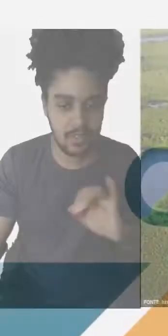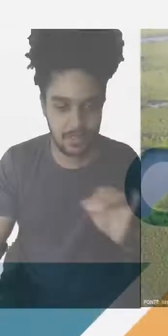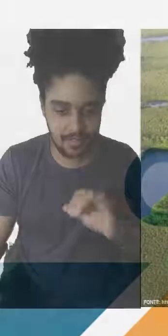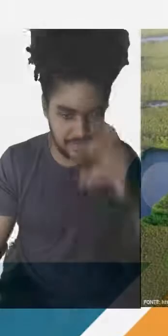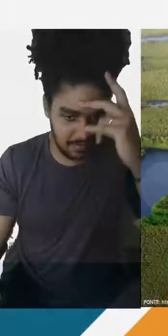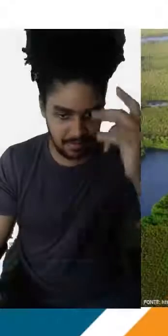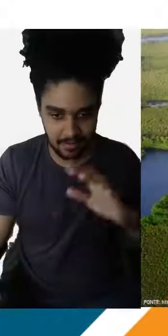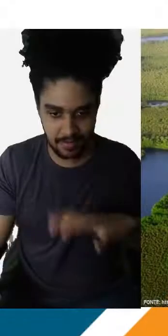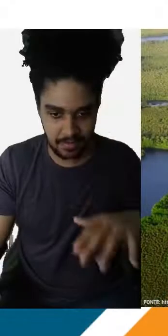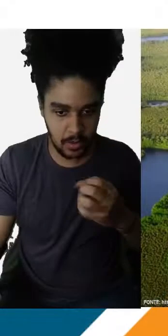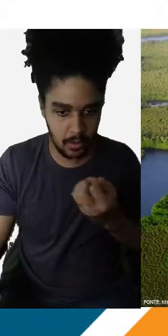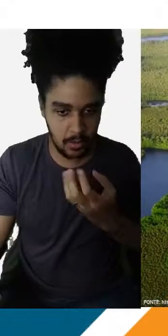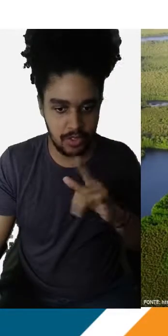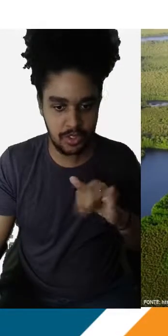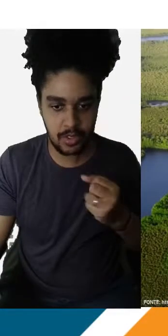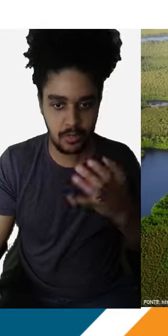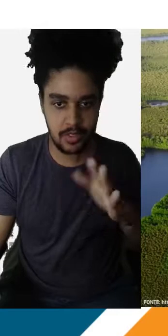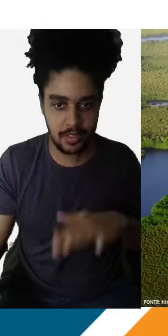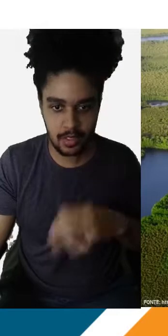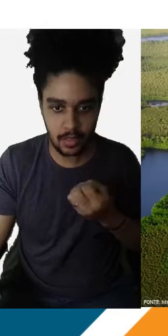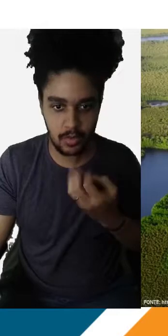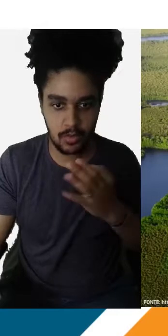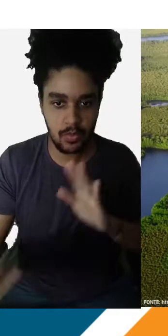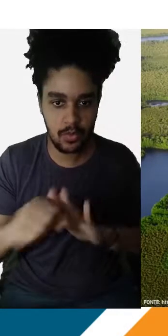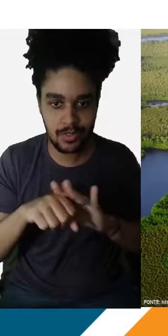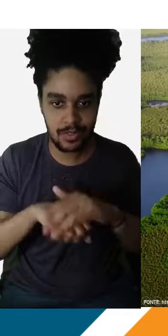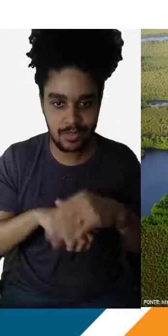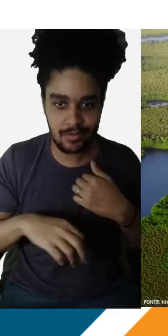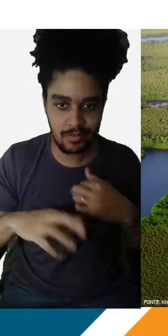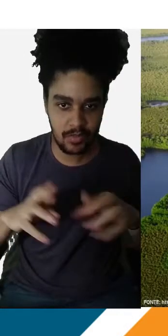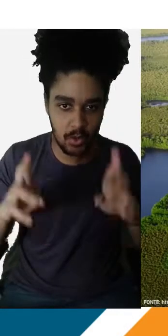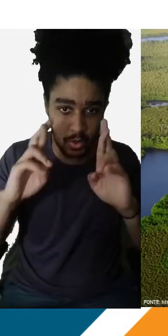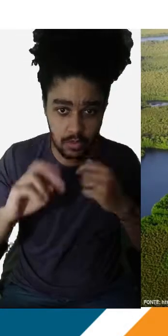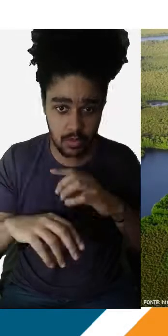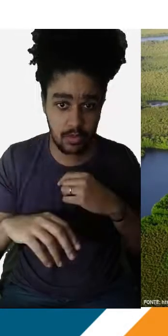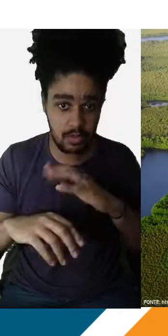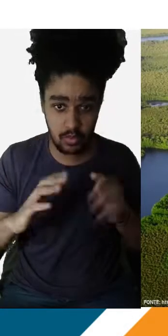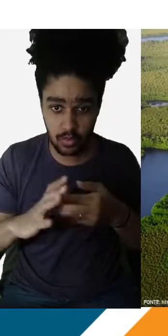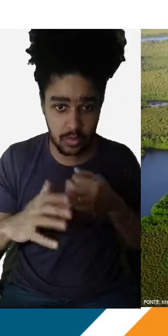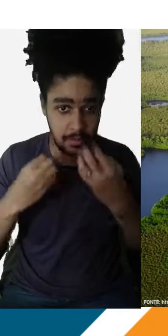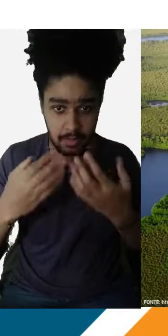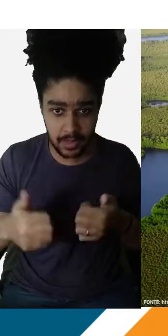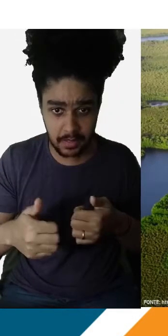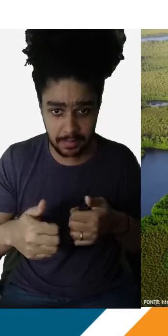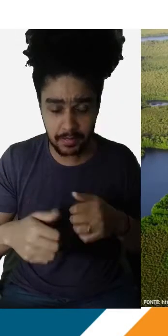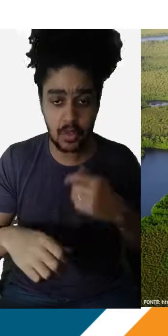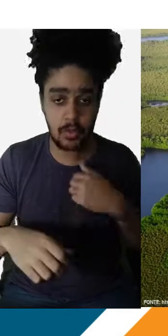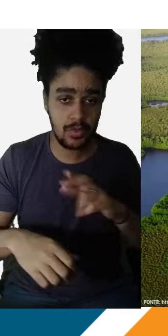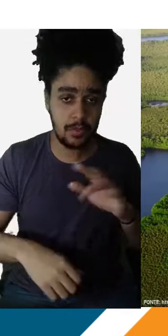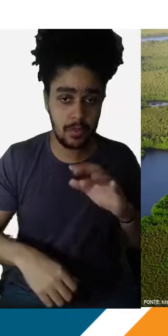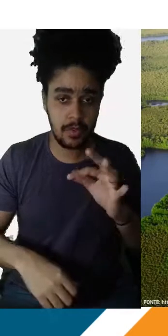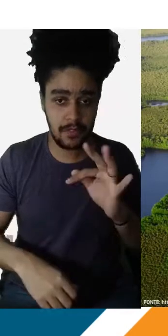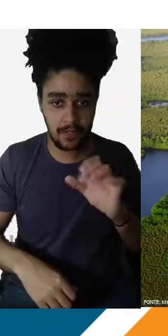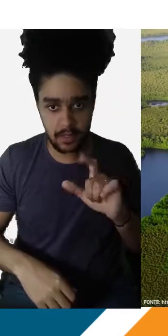Fala, meu povo, bom dia, boa tarde, boa noite. Torço para que estejam todas e todos bem. Meu nome é Felipe Xavier,